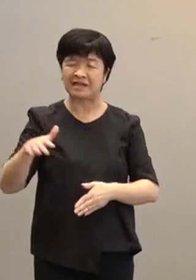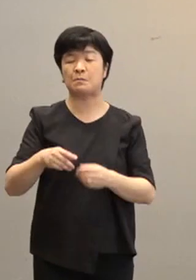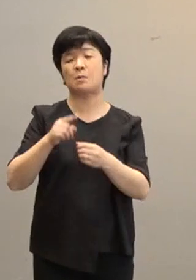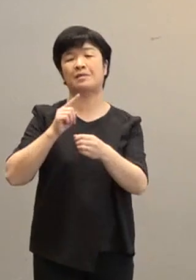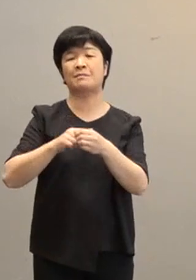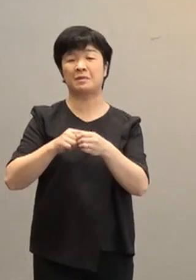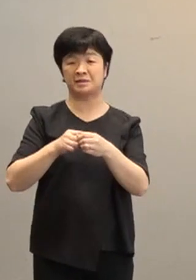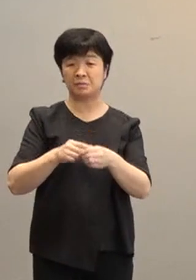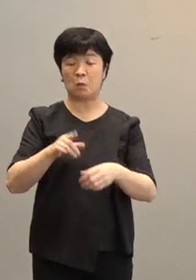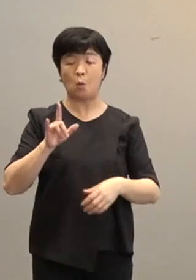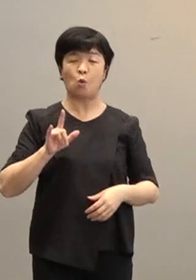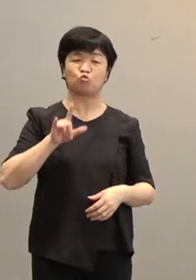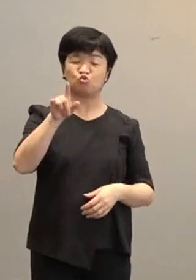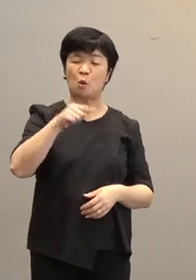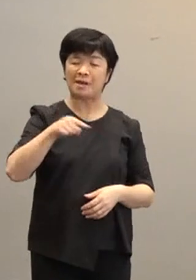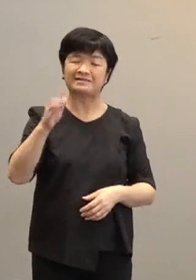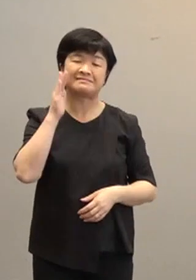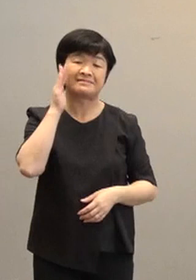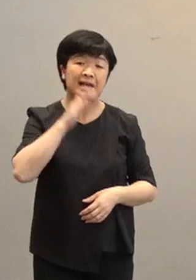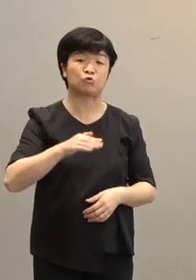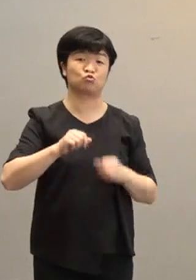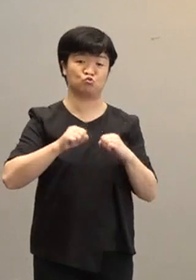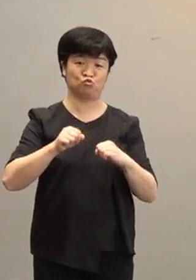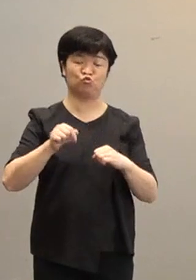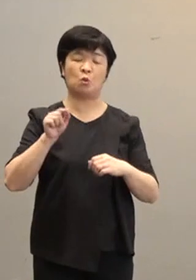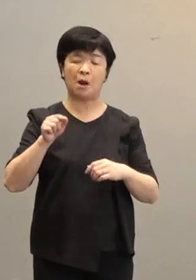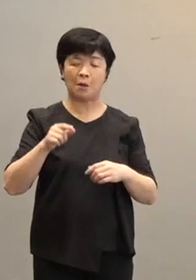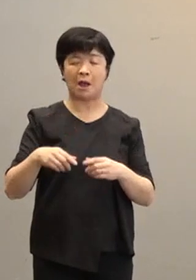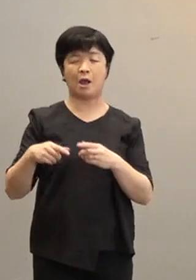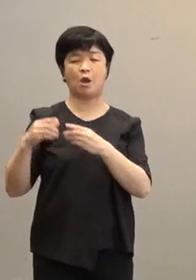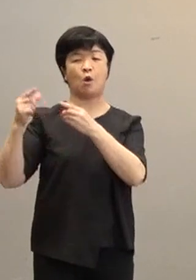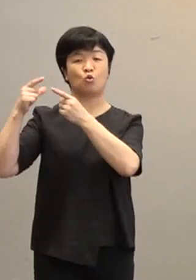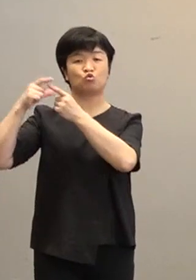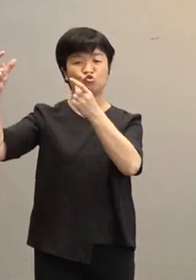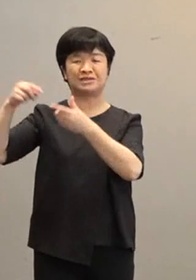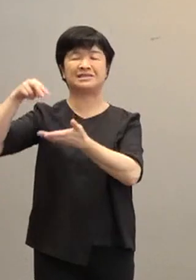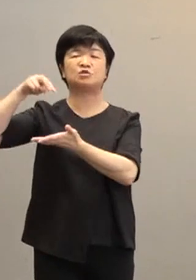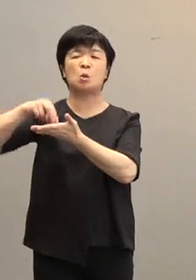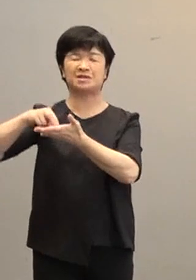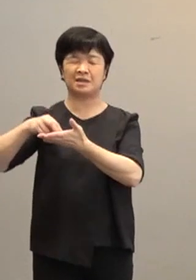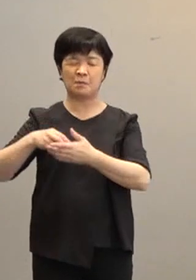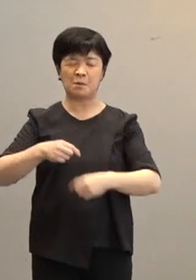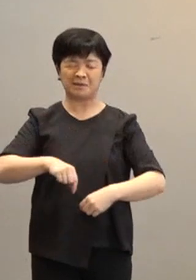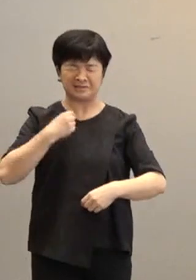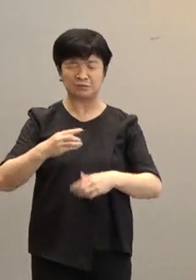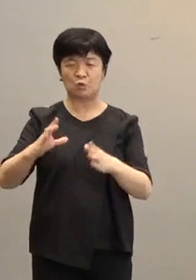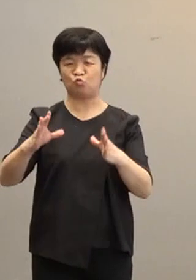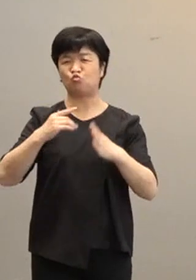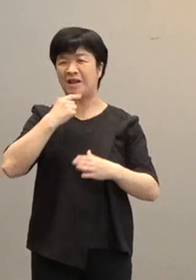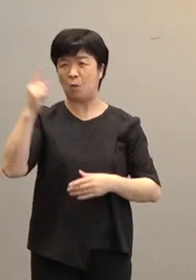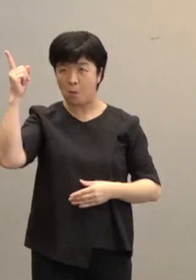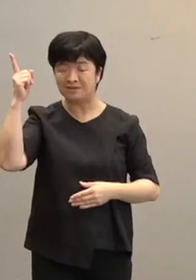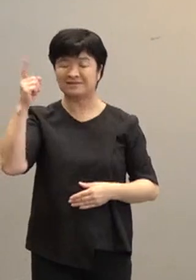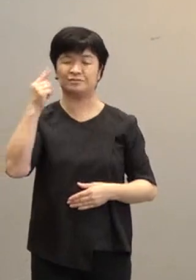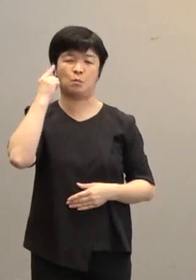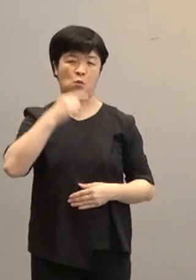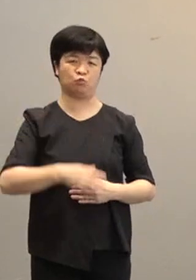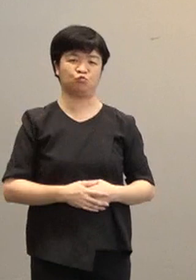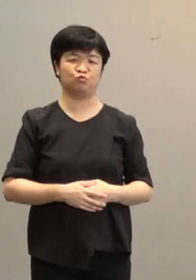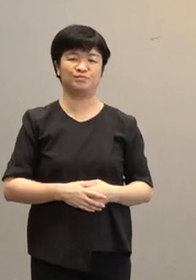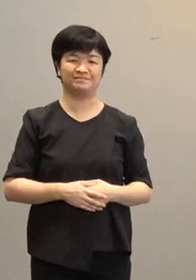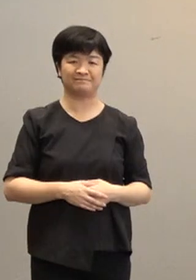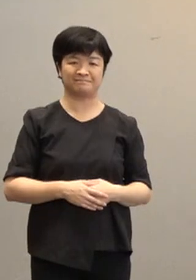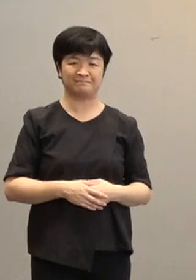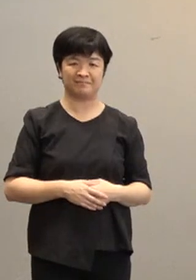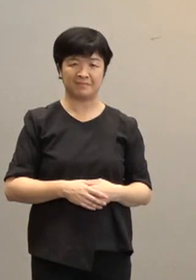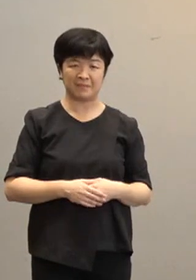していくというのはですね、これはまあ政府国としてもですね、しっかり重く受け止めていただきたいというふうに思っています。そういう意味ではその単線